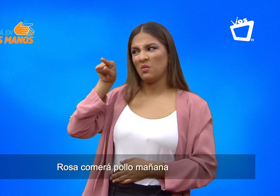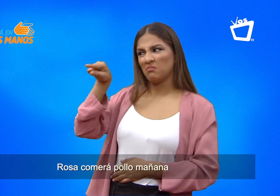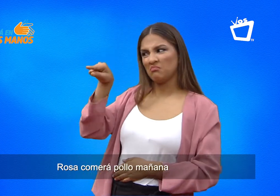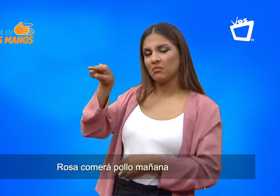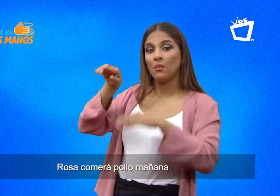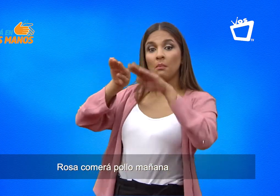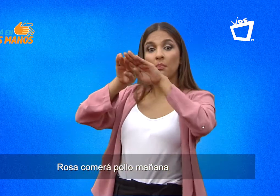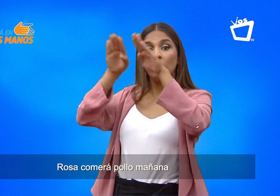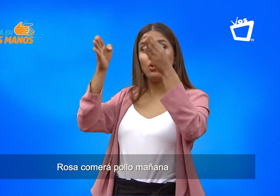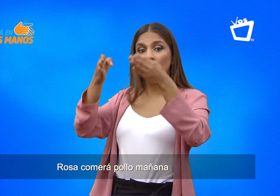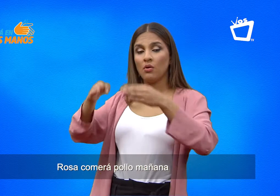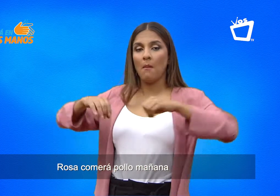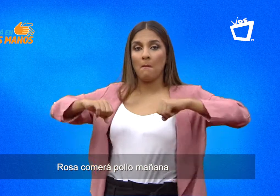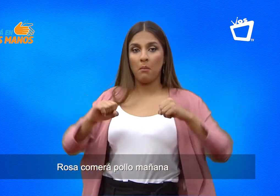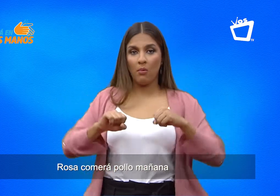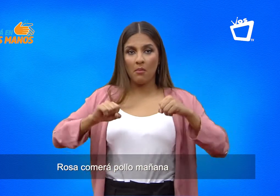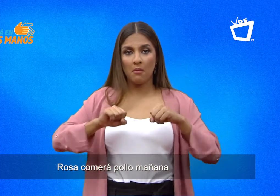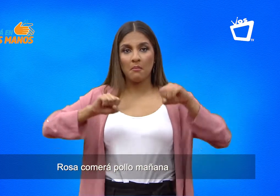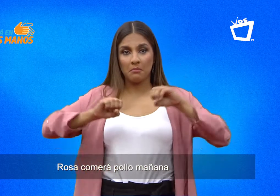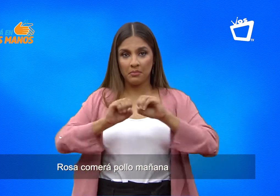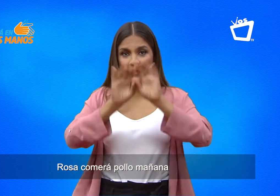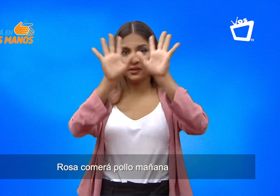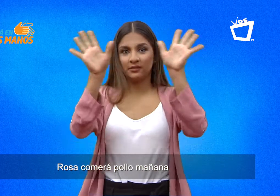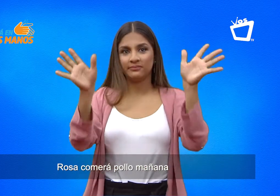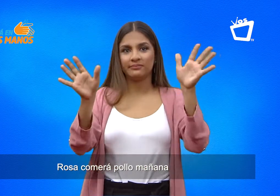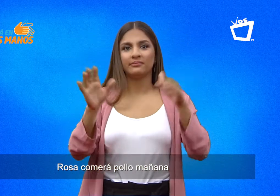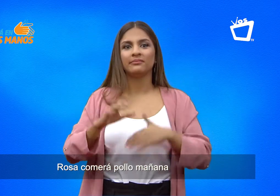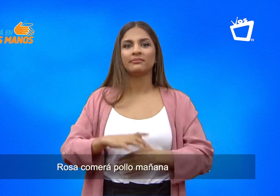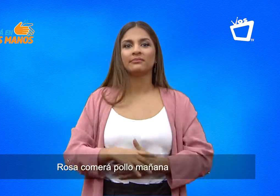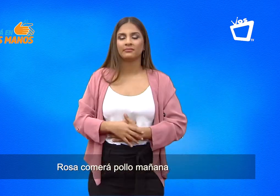Rosa comerá pollo mañana.